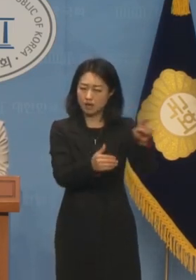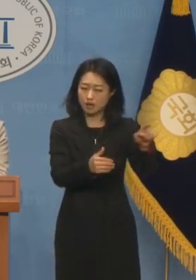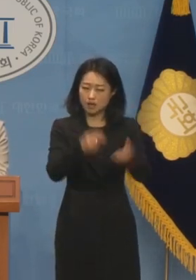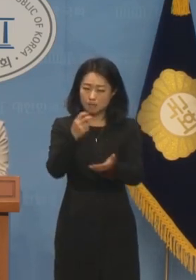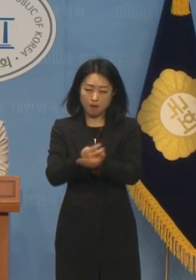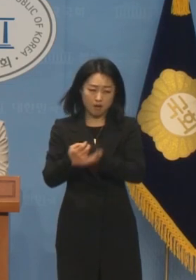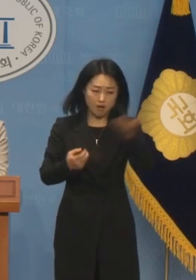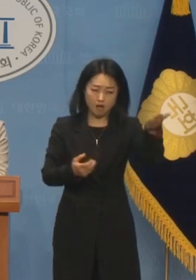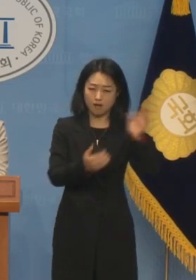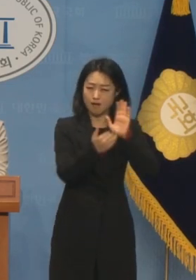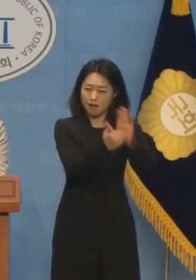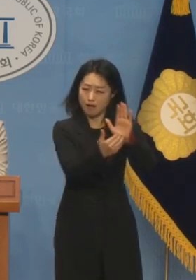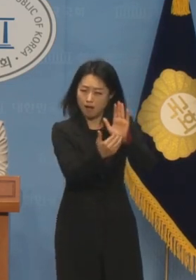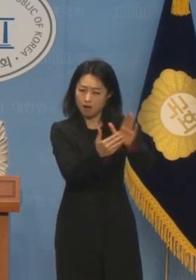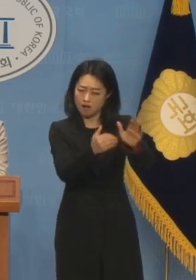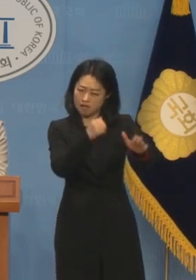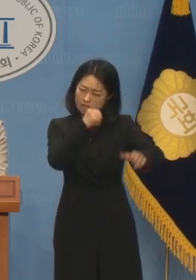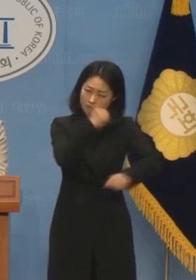휘두를 셈입니까?